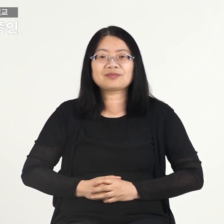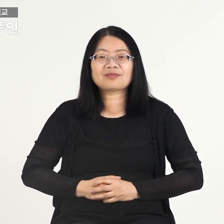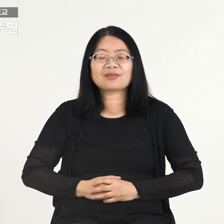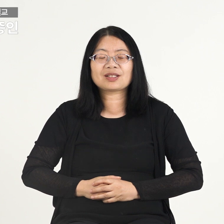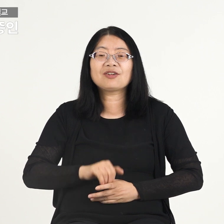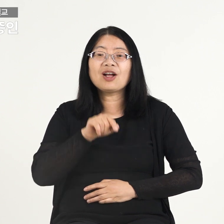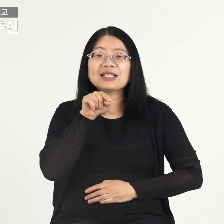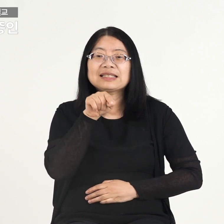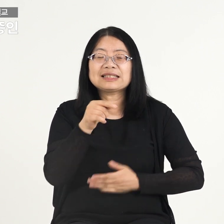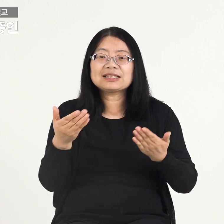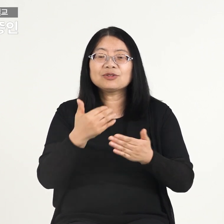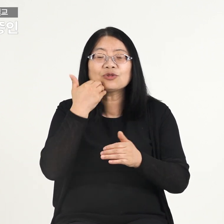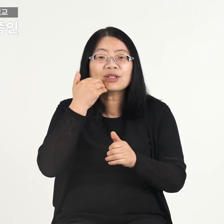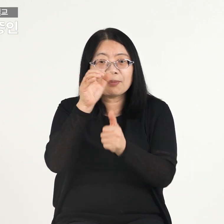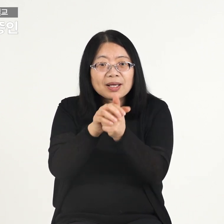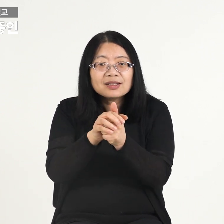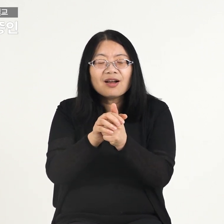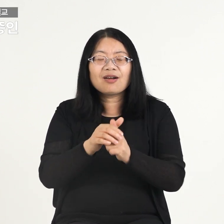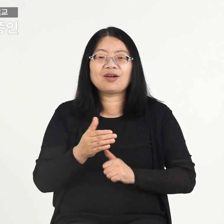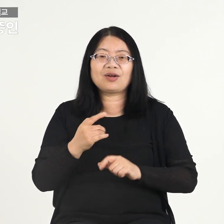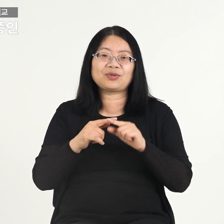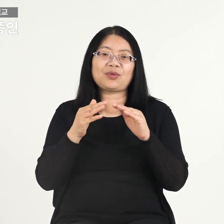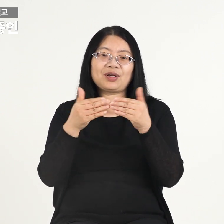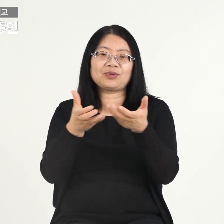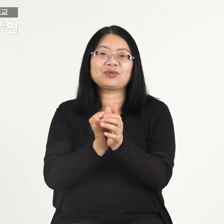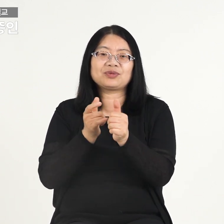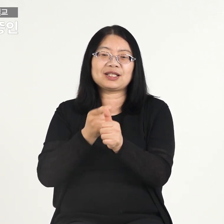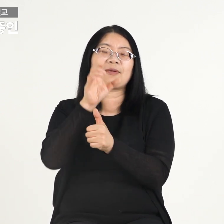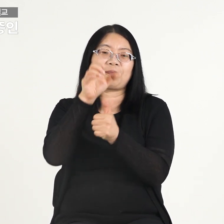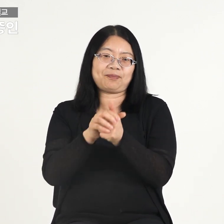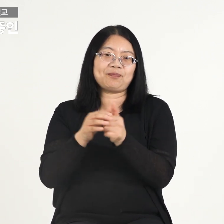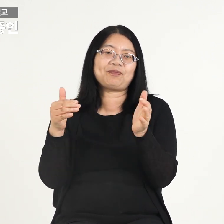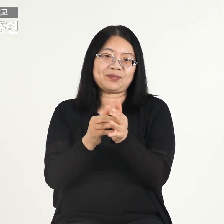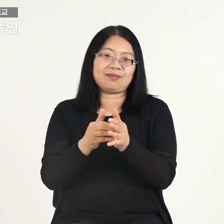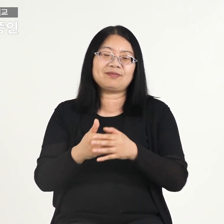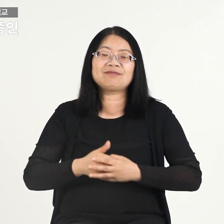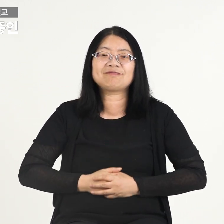공동체에게 맡긴 거예요. 이제 이해가 되죠?